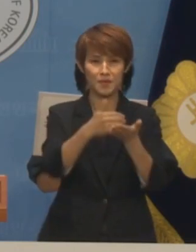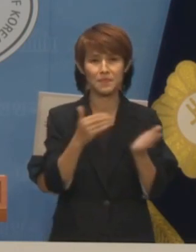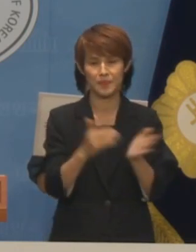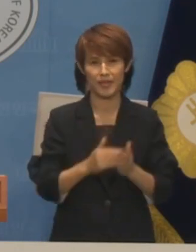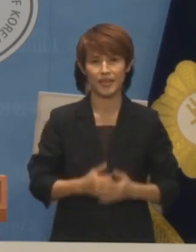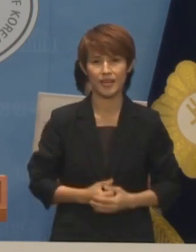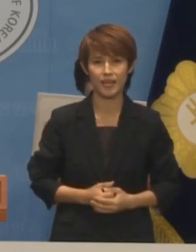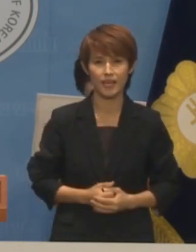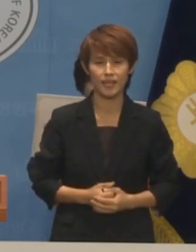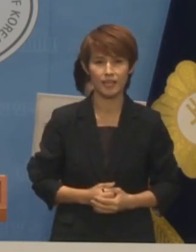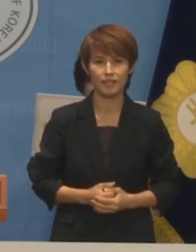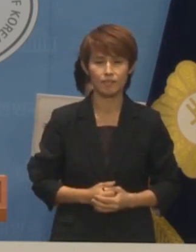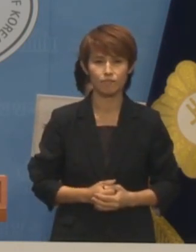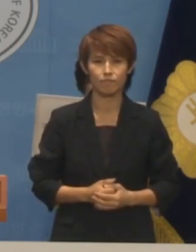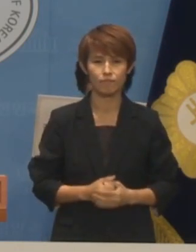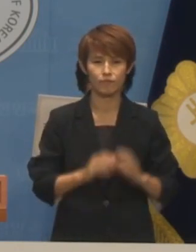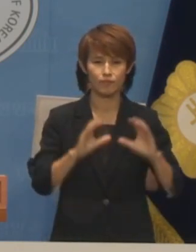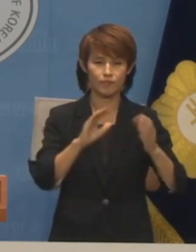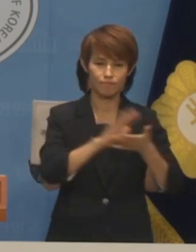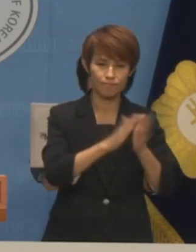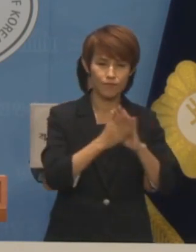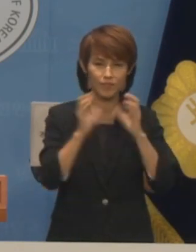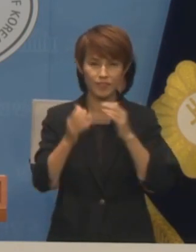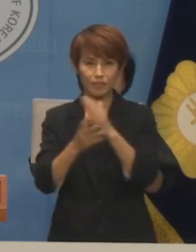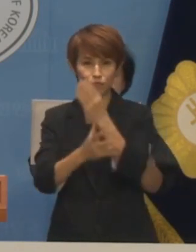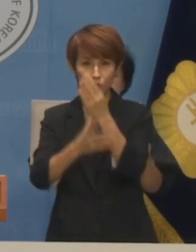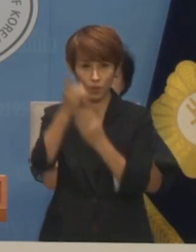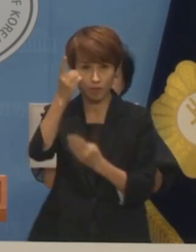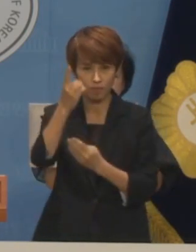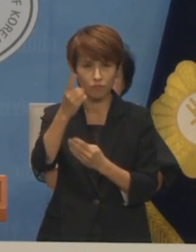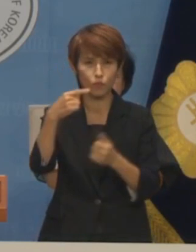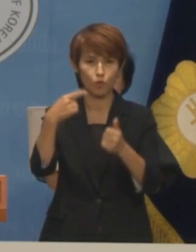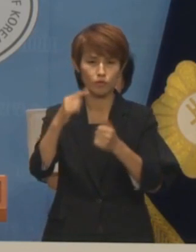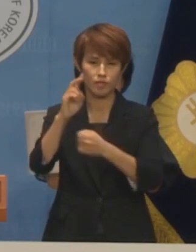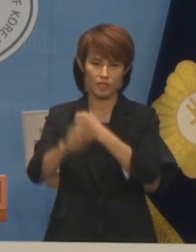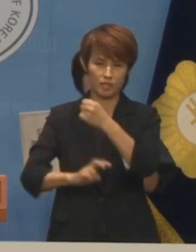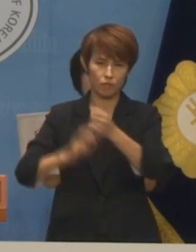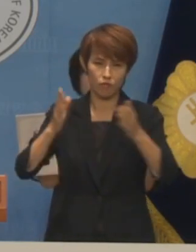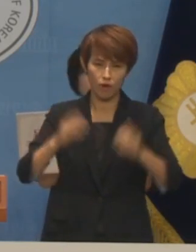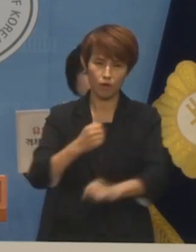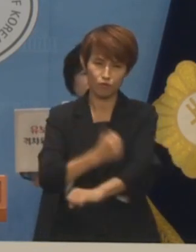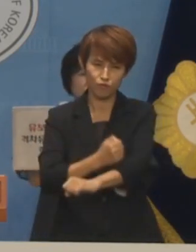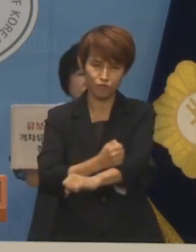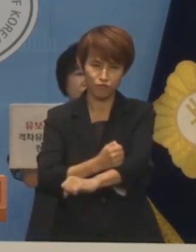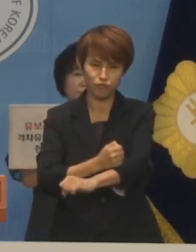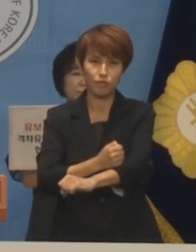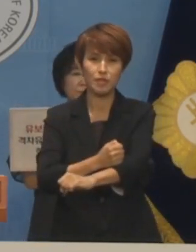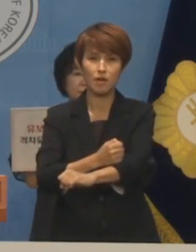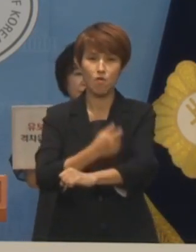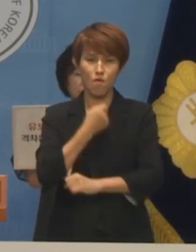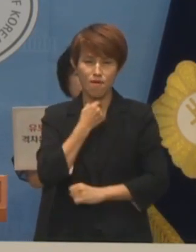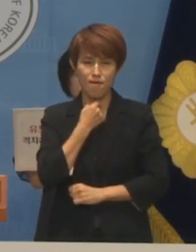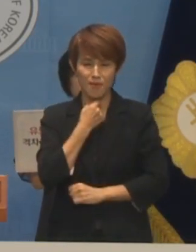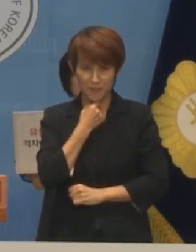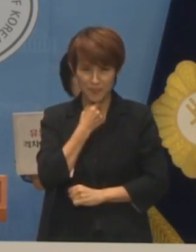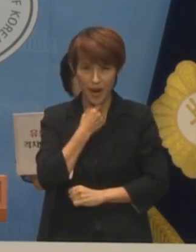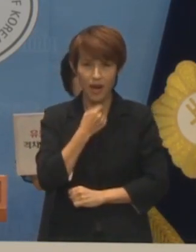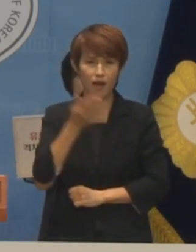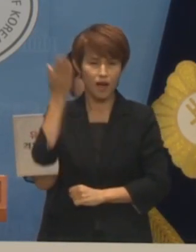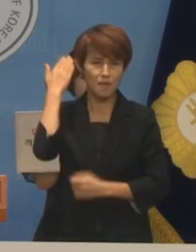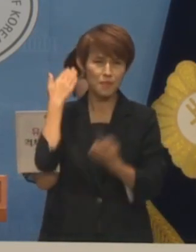제시하였다. 이 같은 유보통합은 교육계의 20여 년에 걸친 수건과제로 과거 수차례 추진이